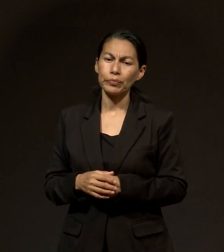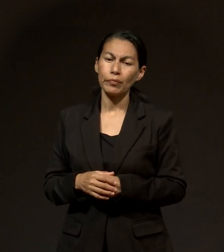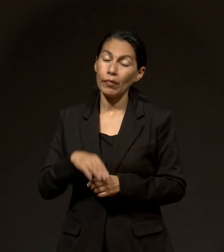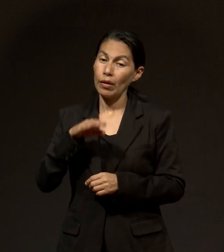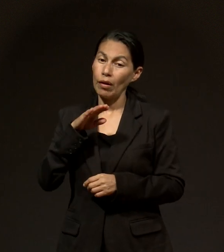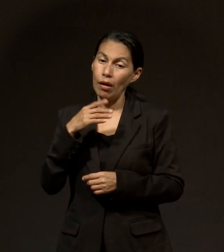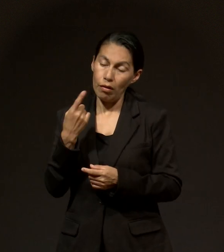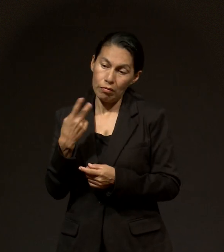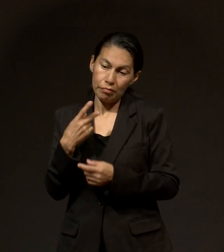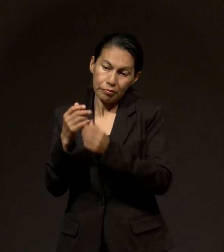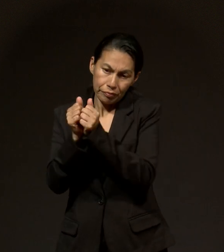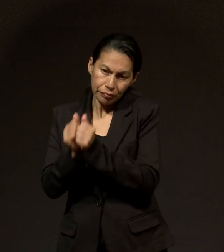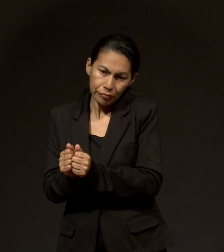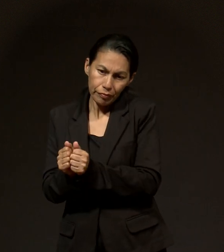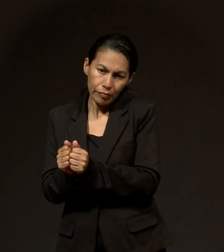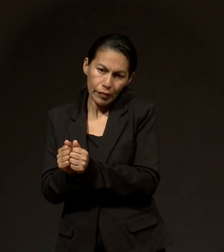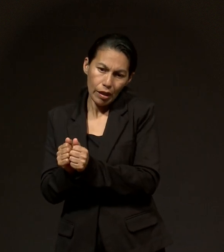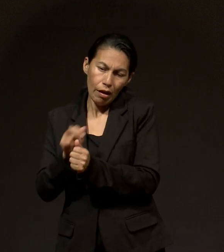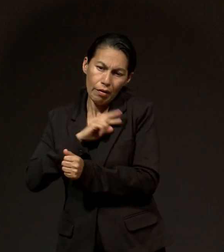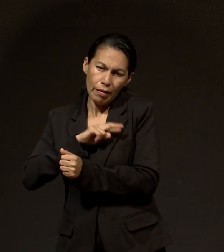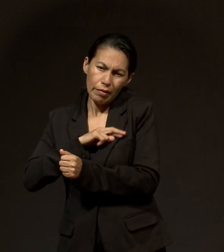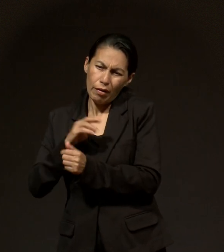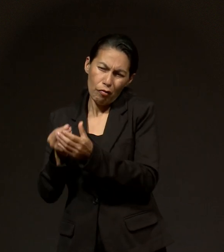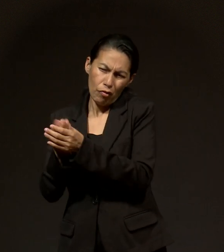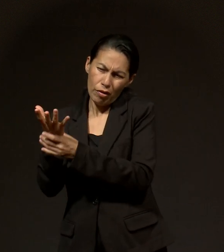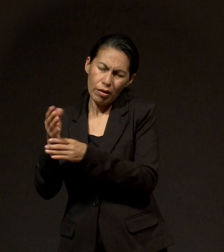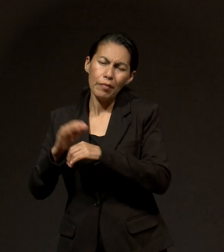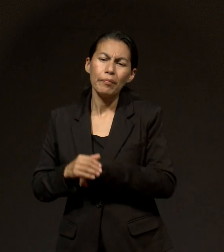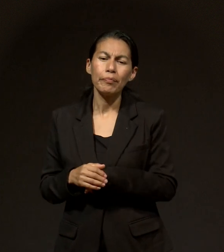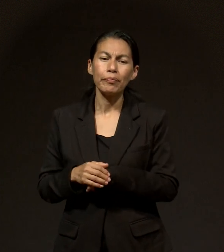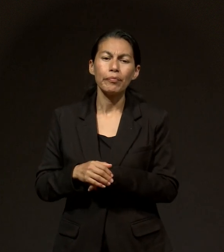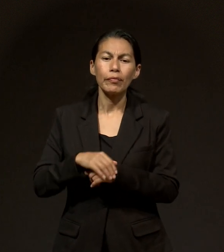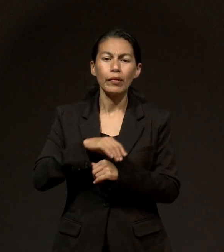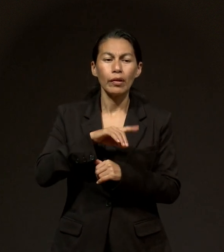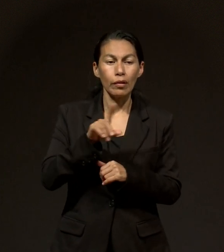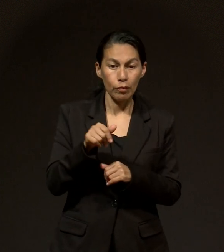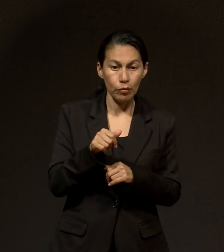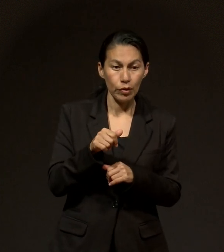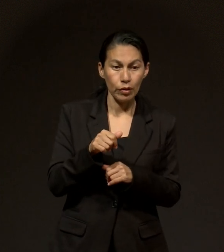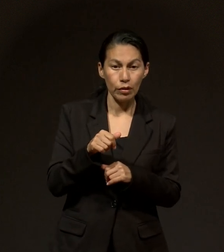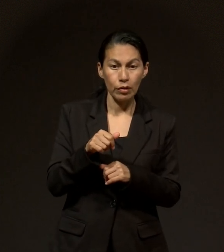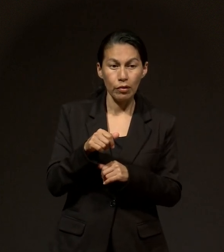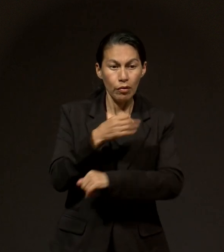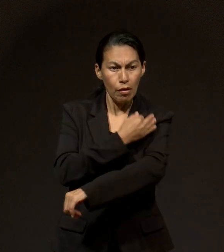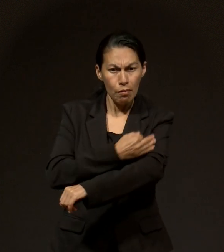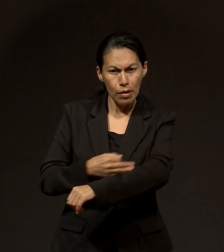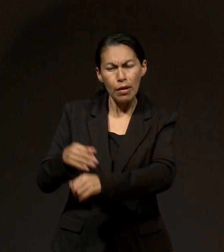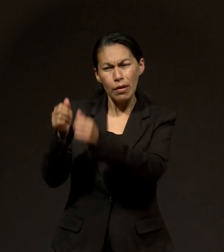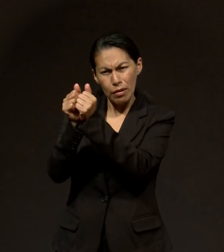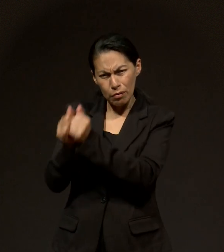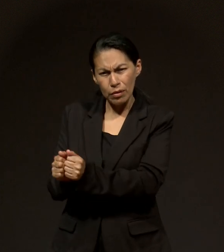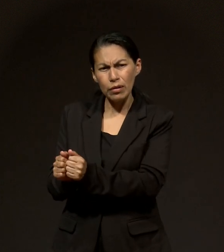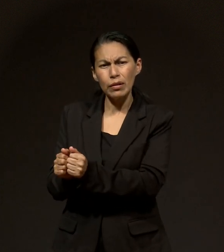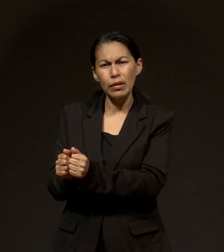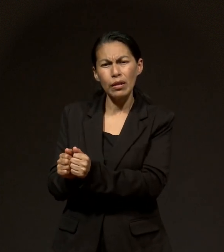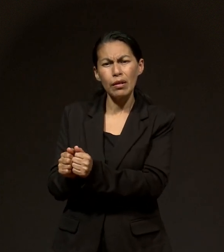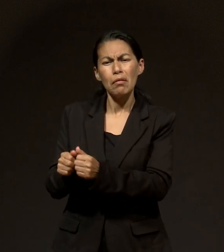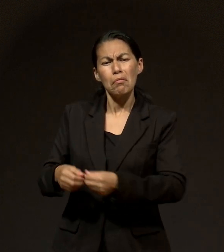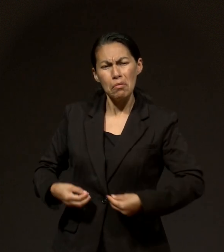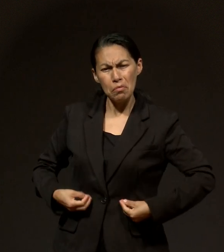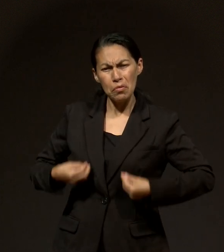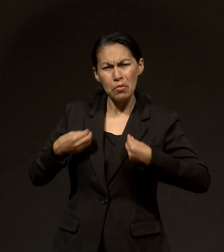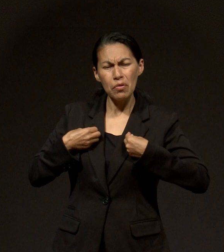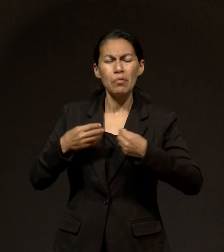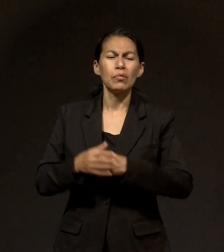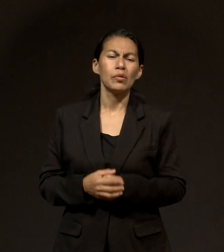tuvo que ir a otro lugar, pues, para poder, pues, solventar los gastos de la escuela. Y ya nos quedamos con familiares. Así